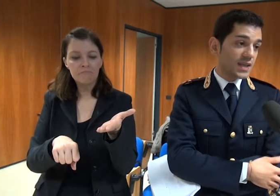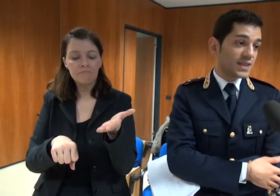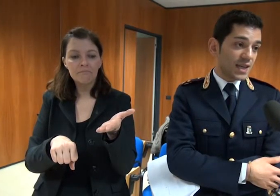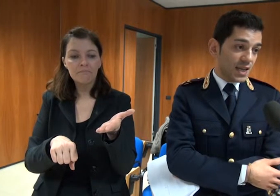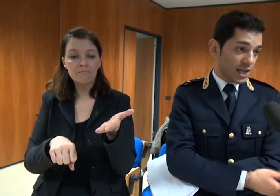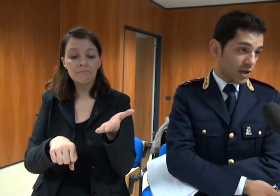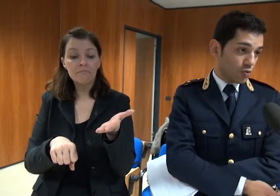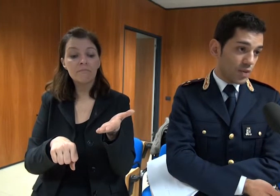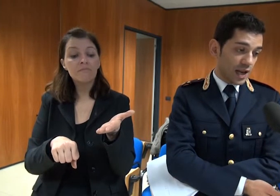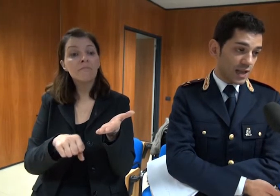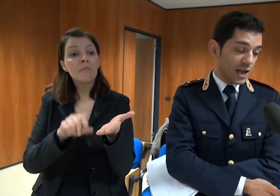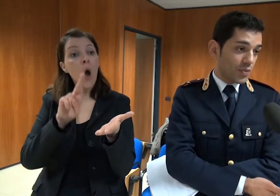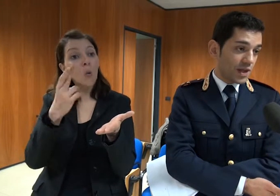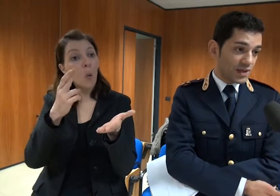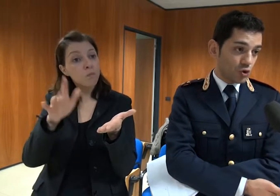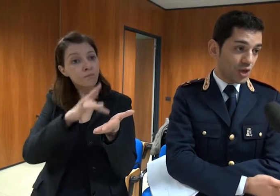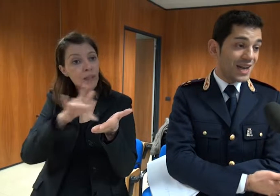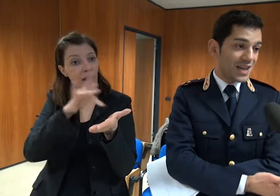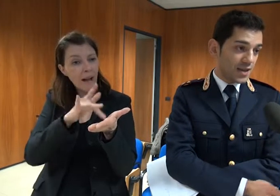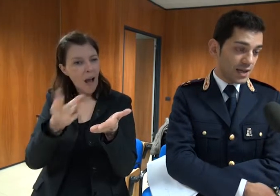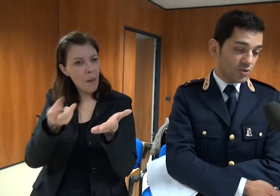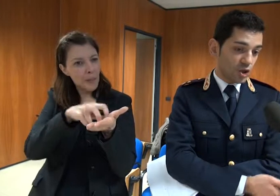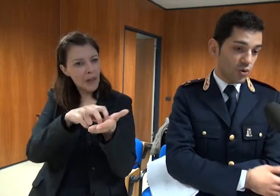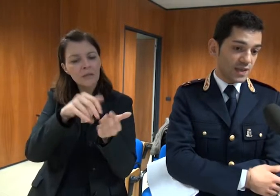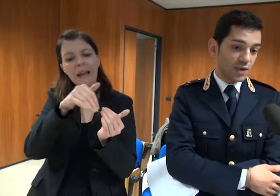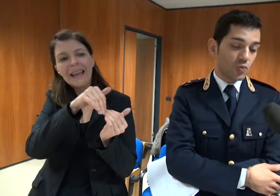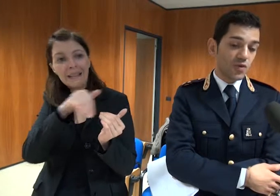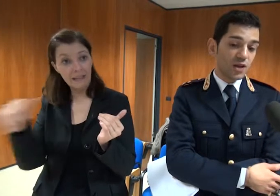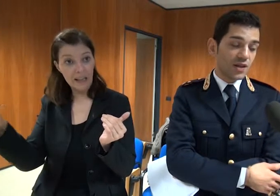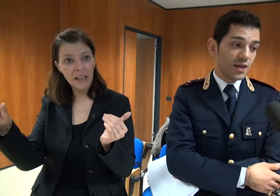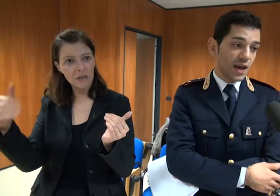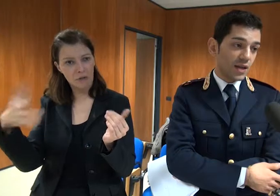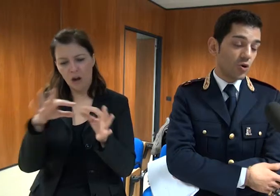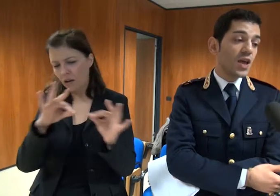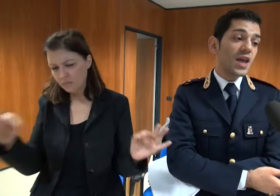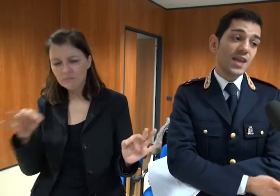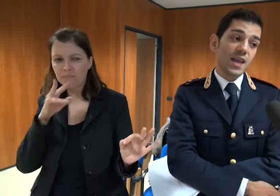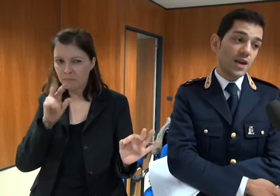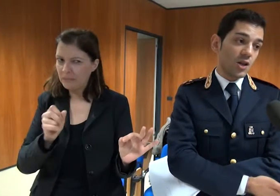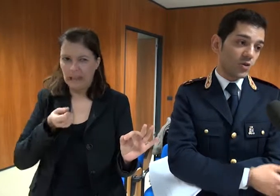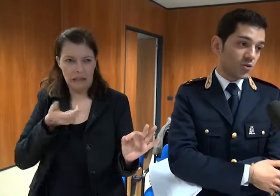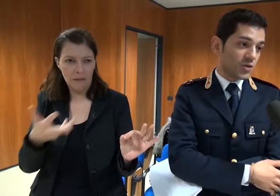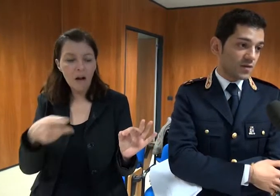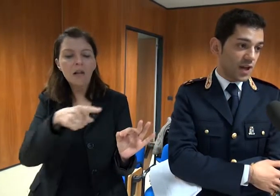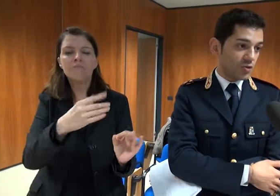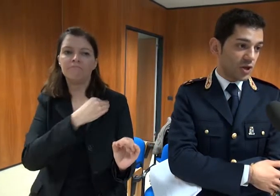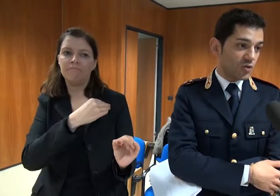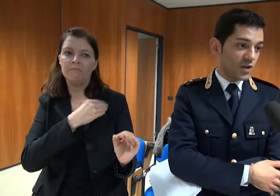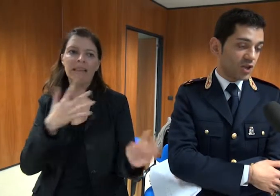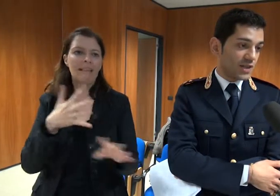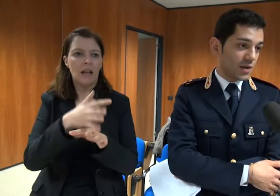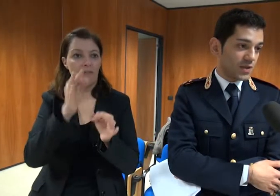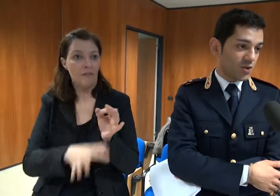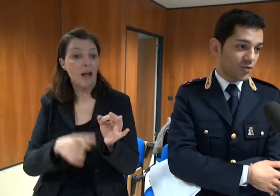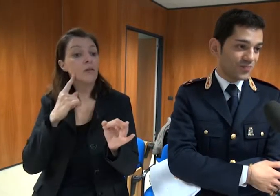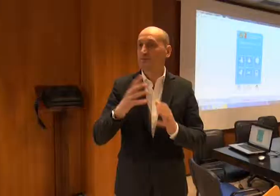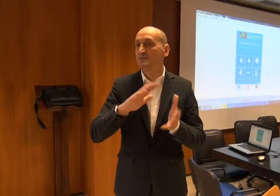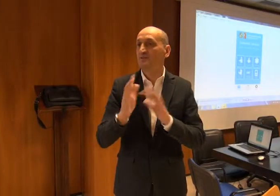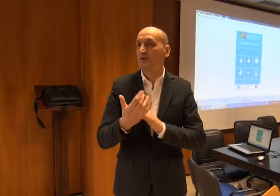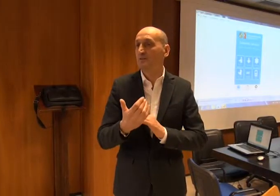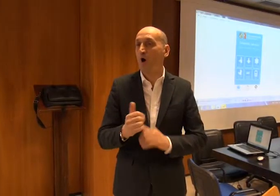inserire nella rubrica dell'applicazione l'indirizzo che è stato più volte indicato e chiedere il nostro intervento laddove ce ne sia bisogno